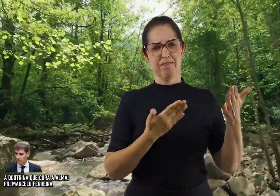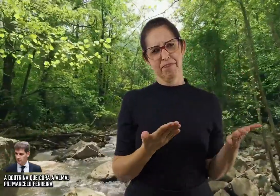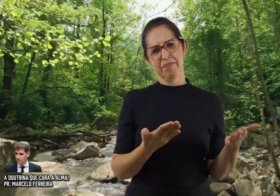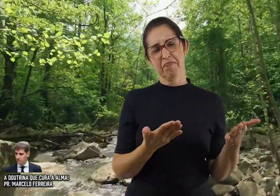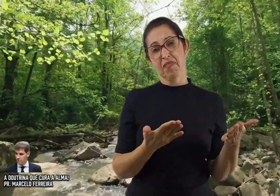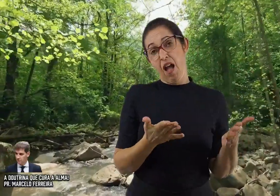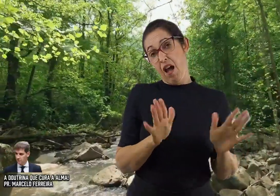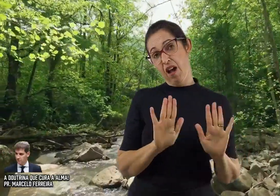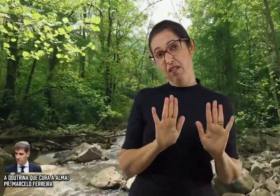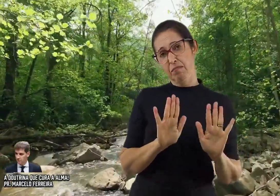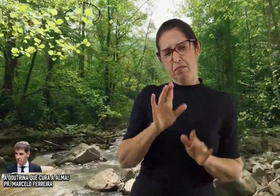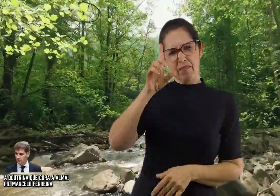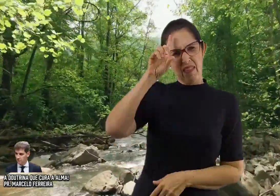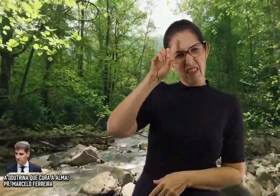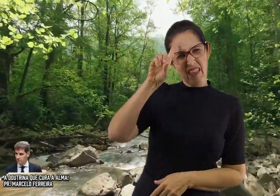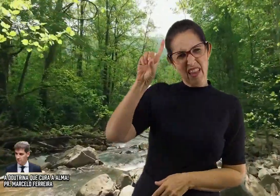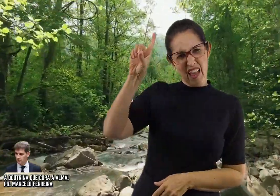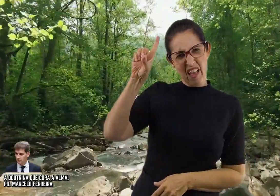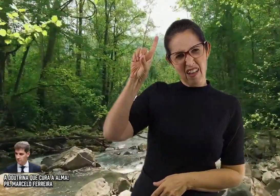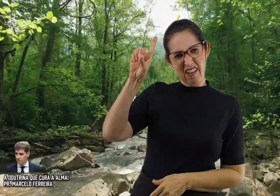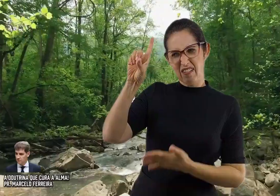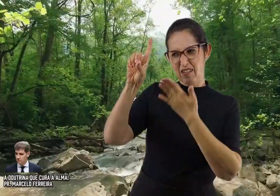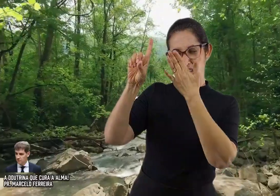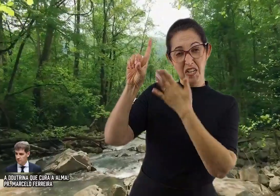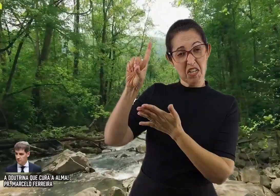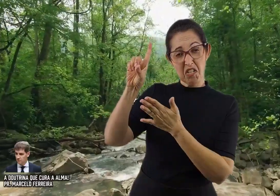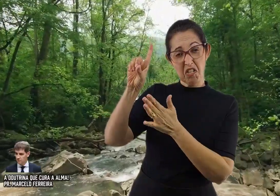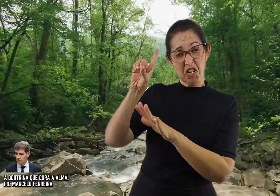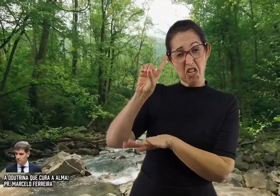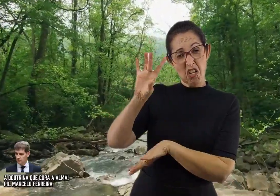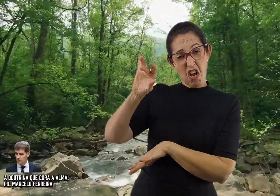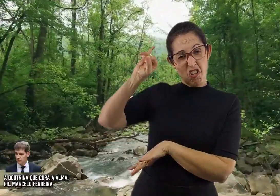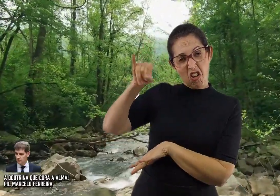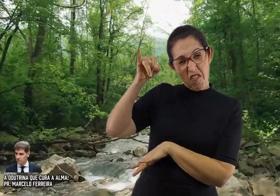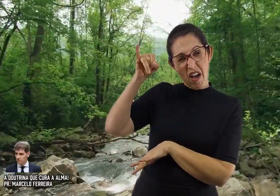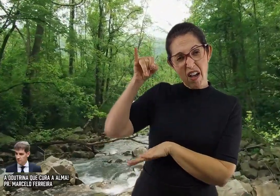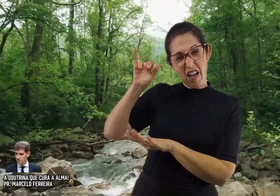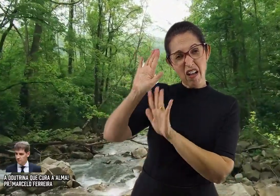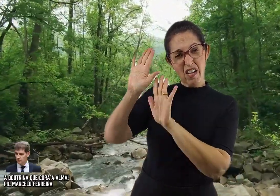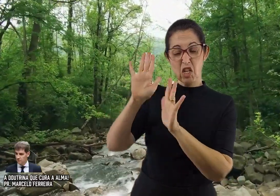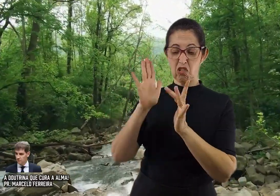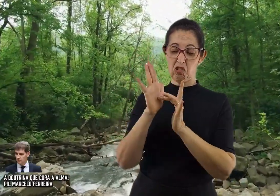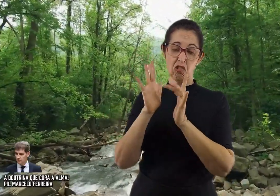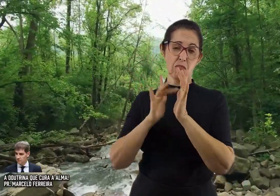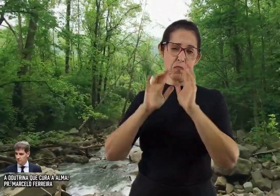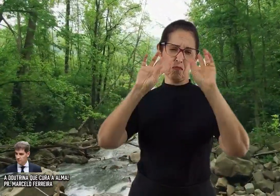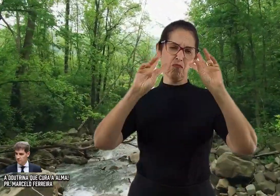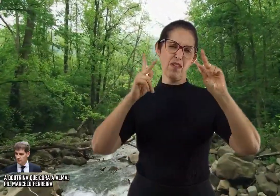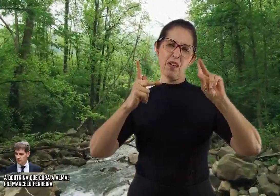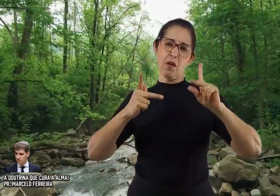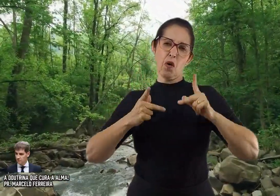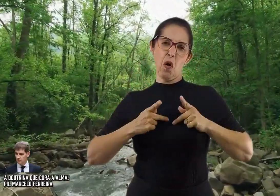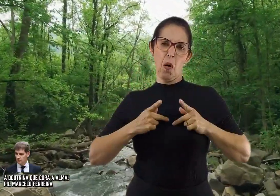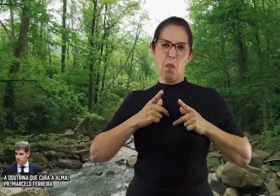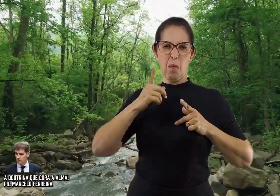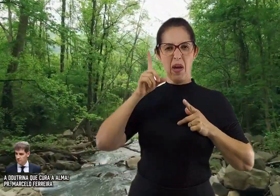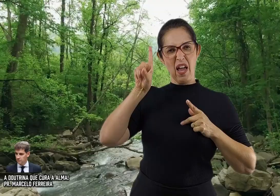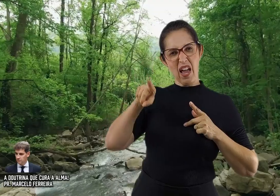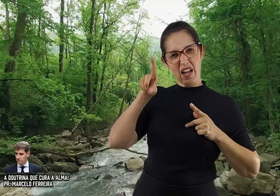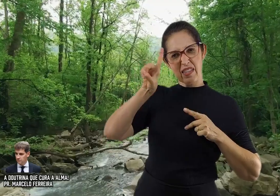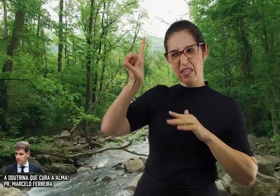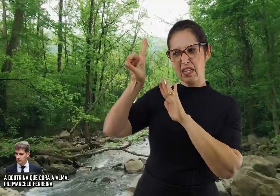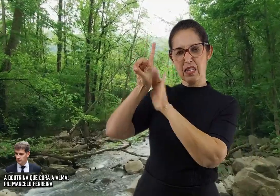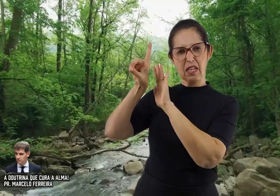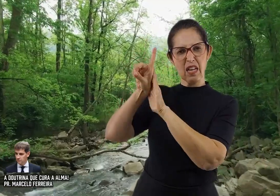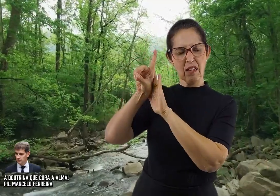Não, Deus, Jeová, mas é só Jeová, só Deus. Jesus é homem, Jesus não é Deus.